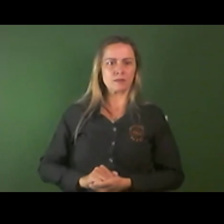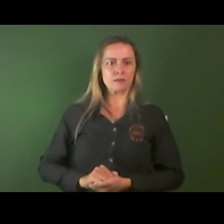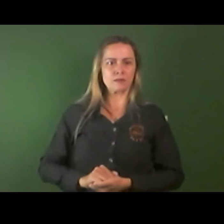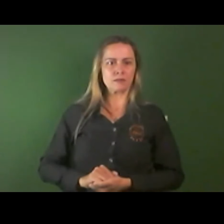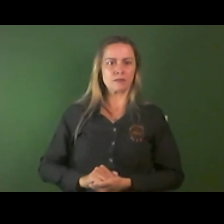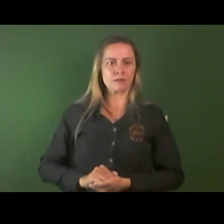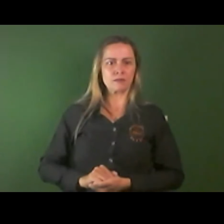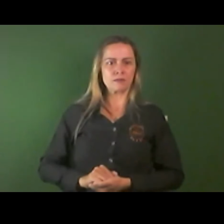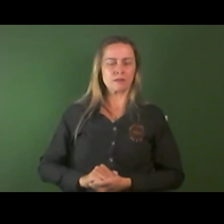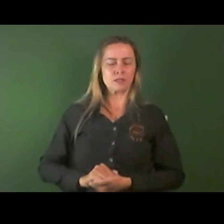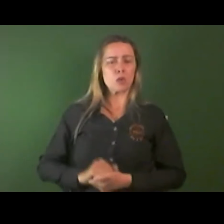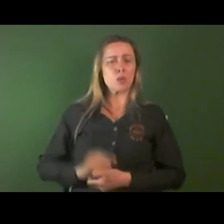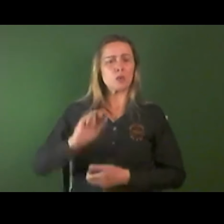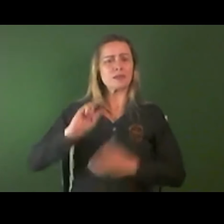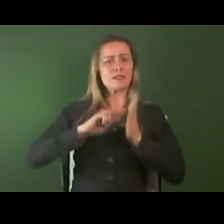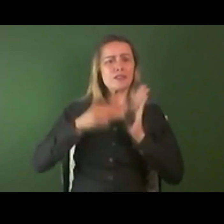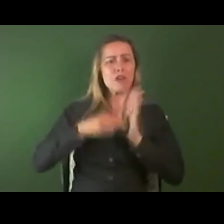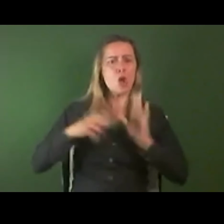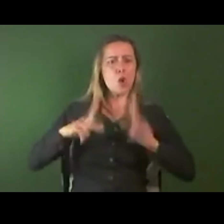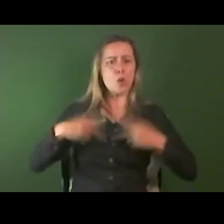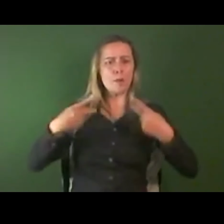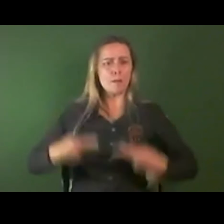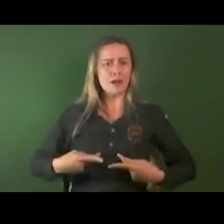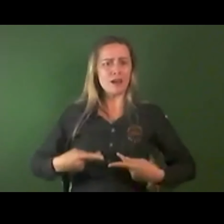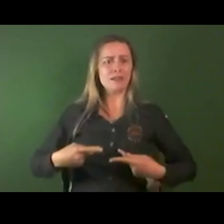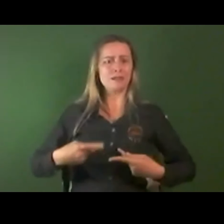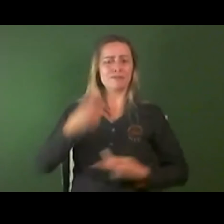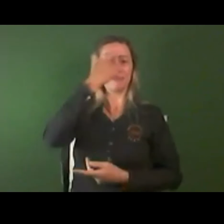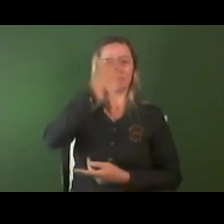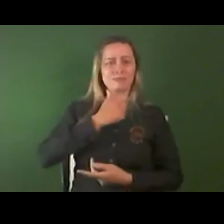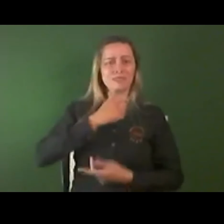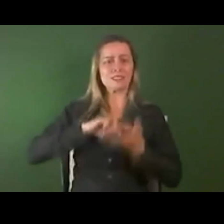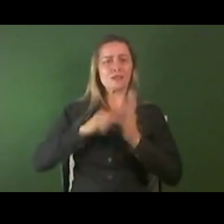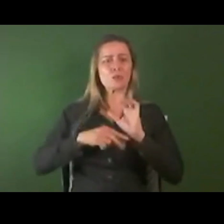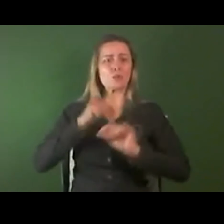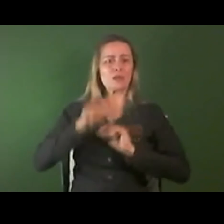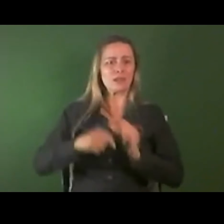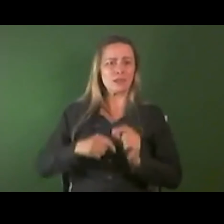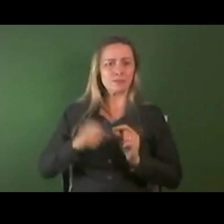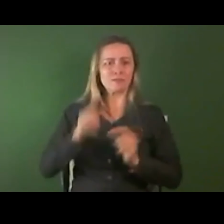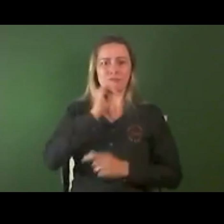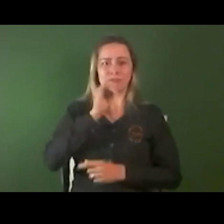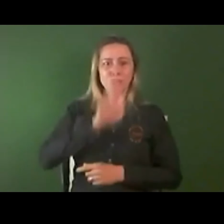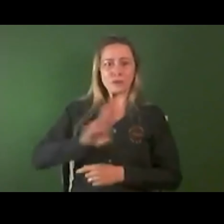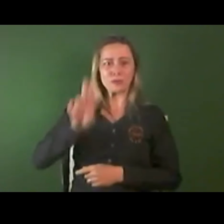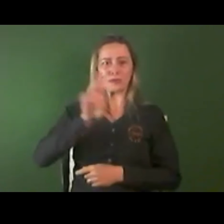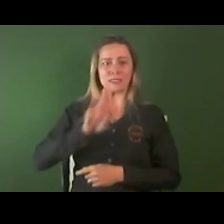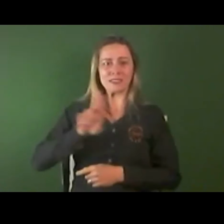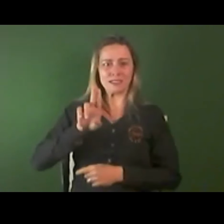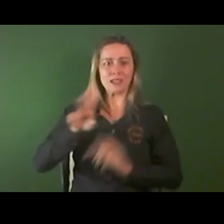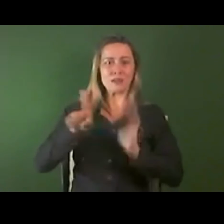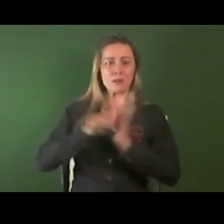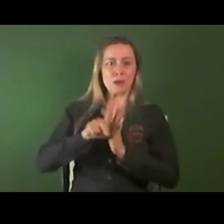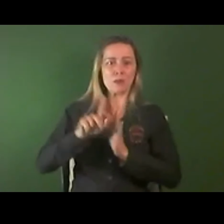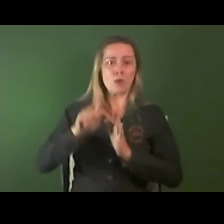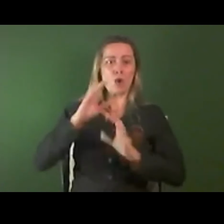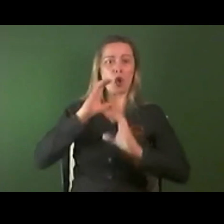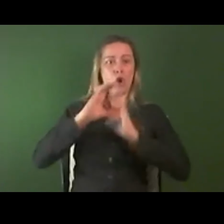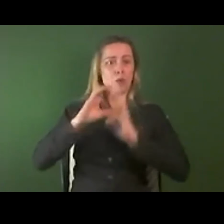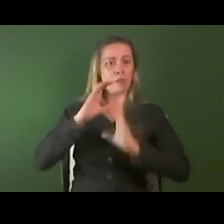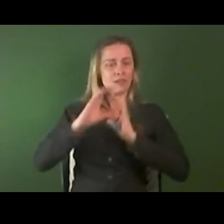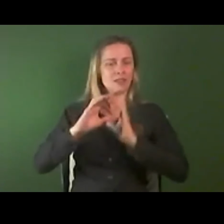ser humano, né? O que é ser humano e usar uma forma de expressão e de se comunicar em relação a